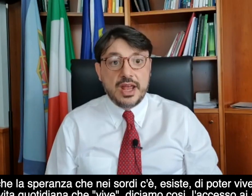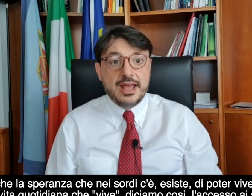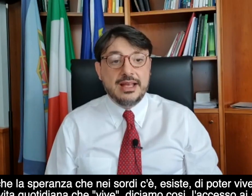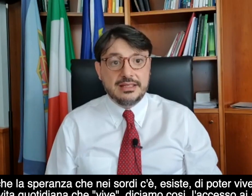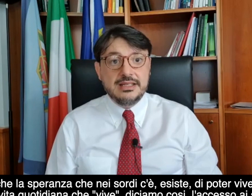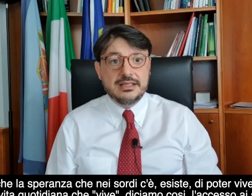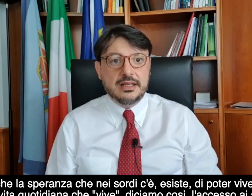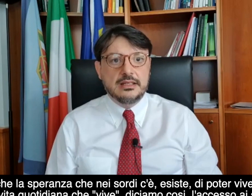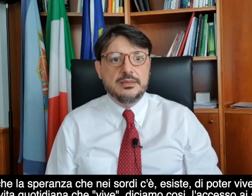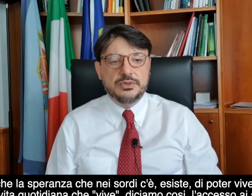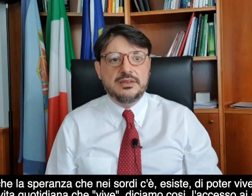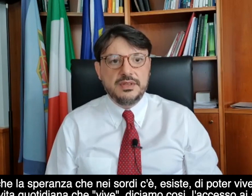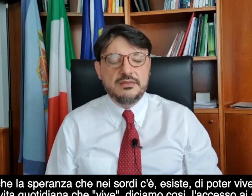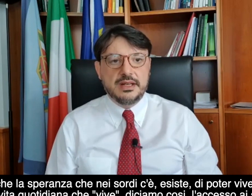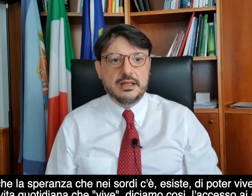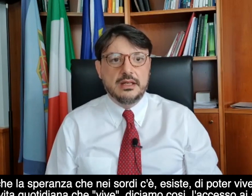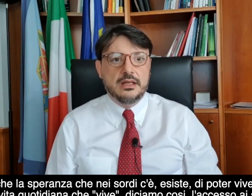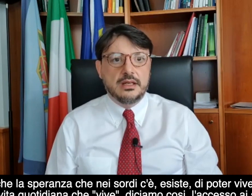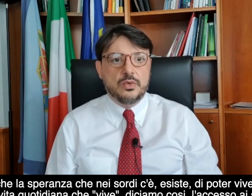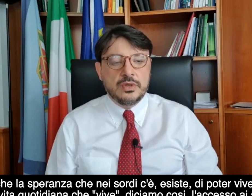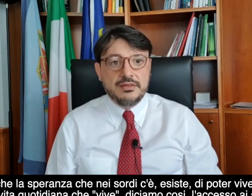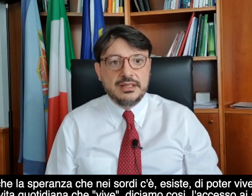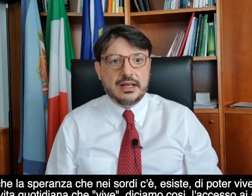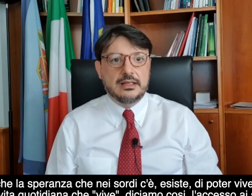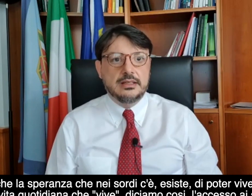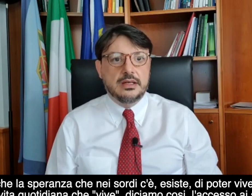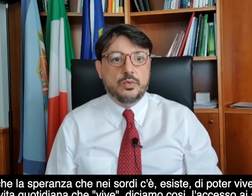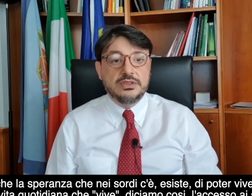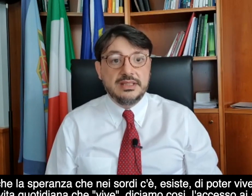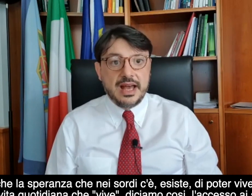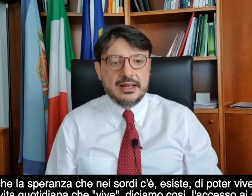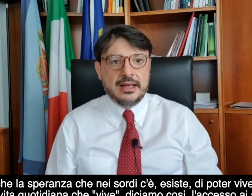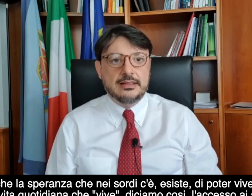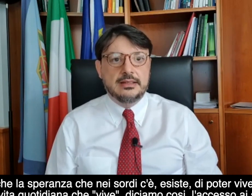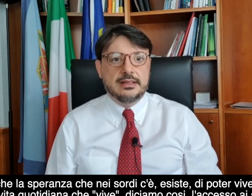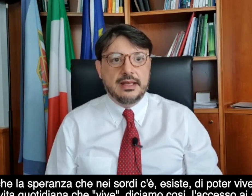esiste di poter vivere una vita quotidiana che